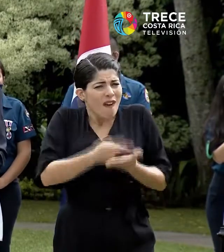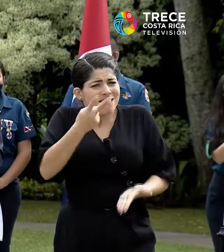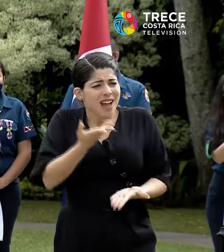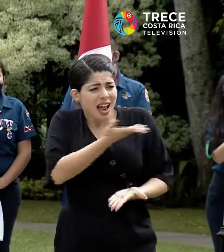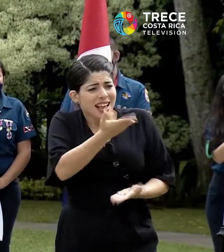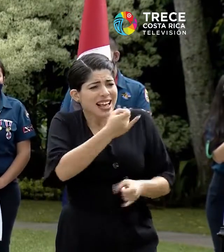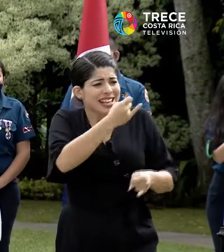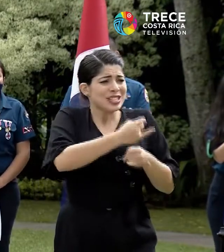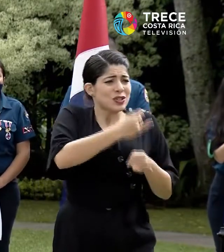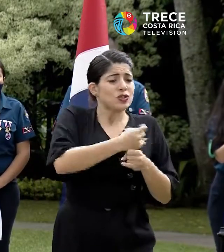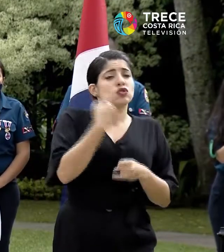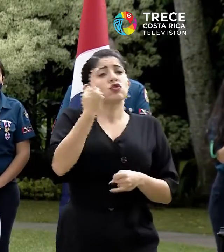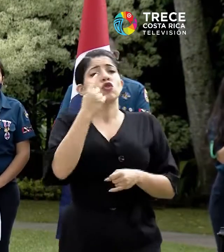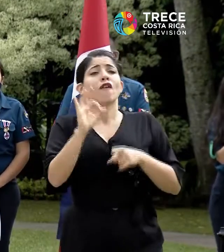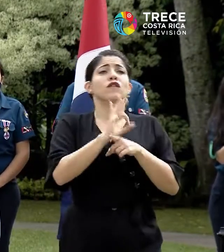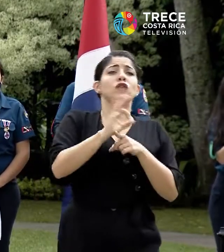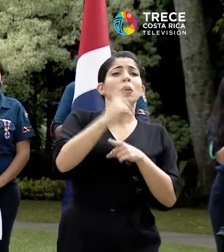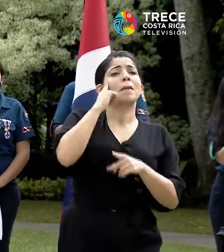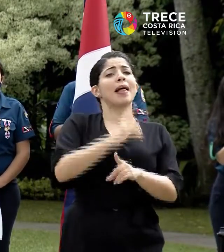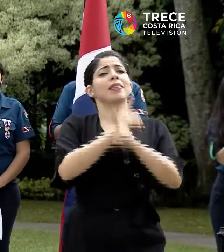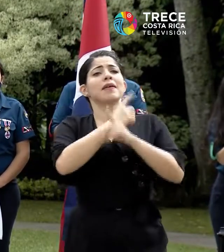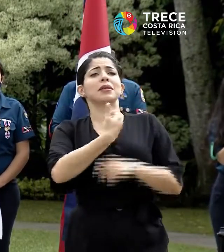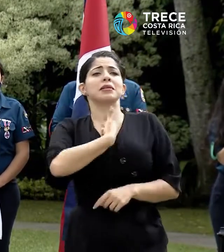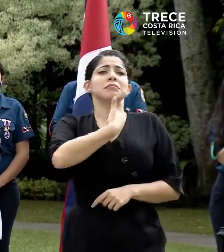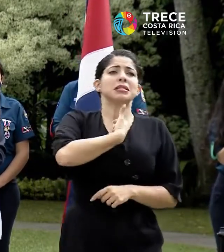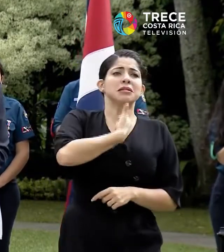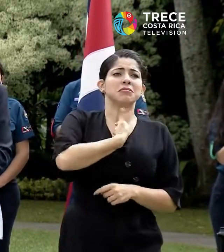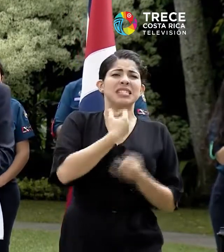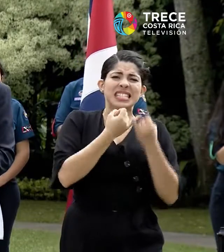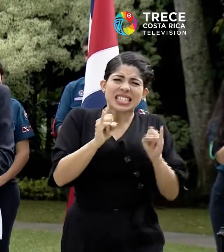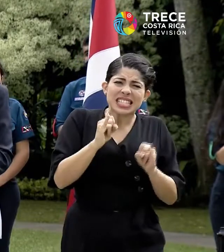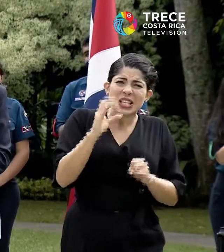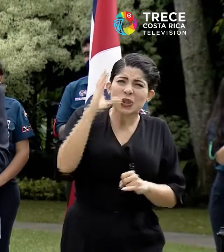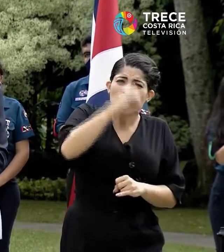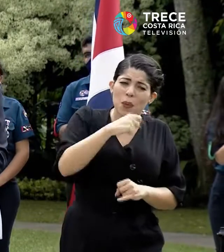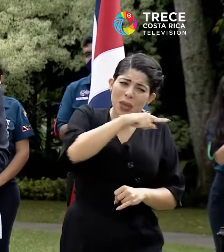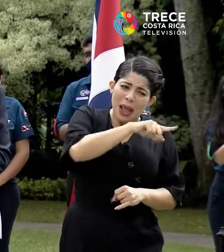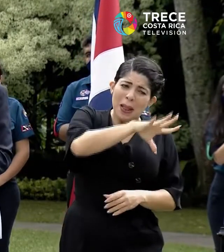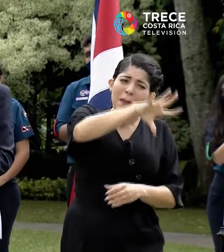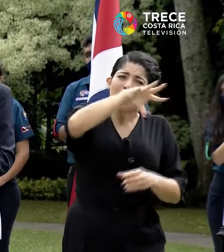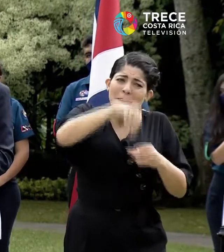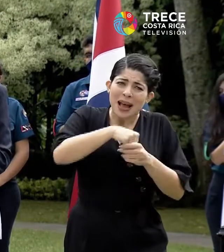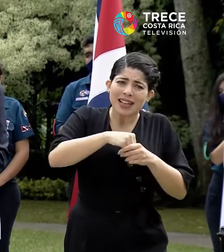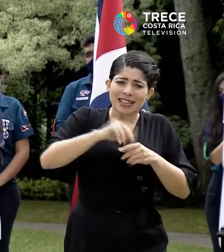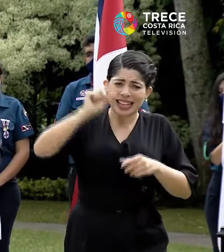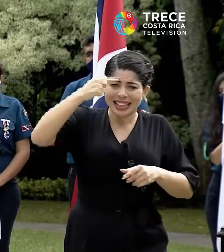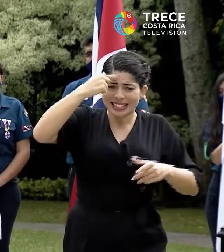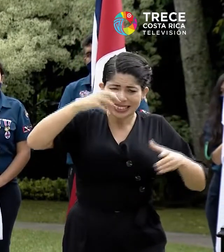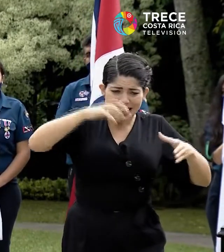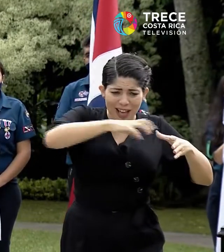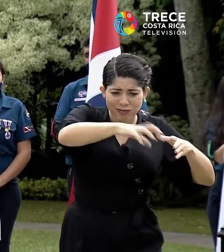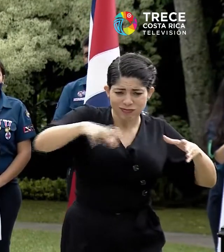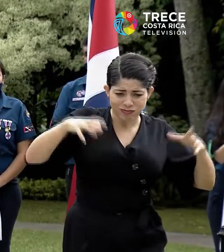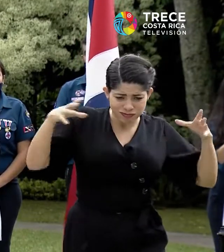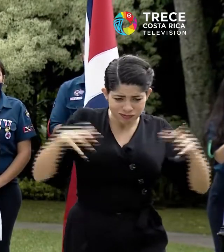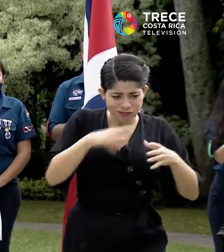una institución solo funcione para defenderse a sí misma sin considerarse parte de un todo como Estado.